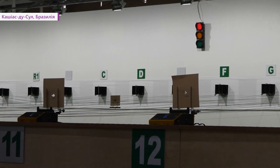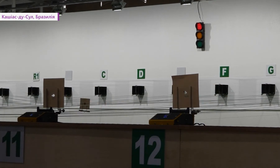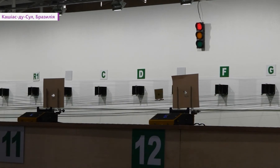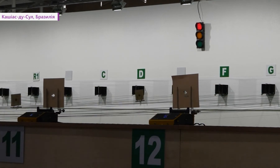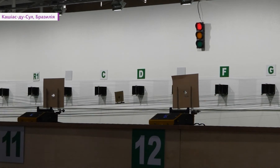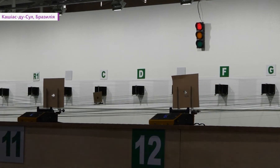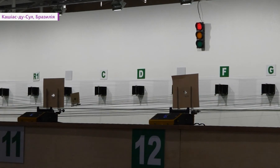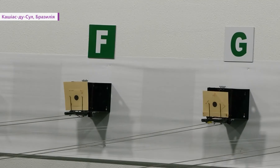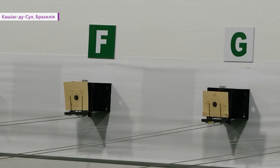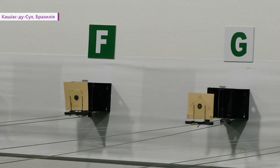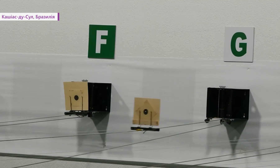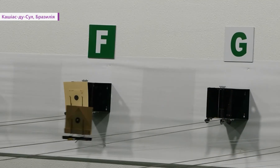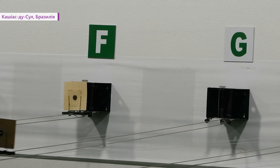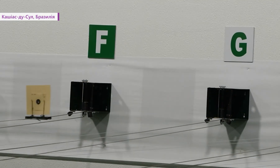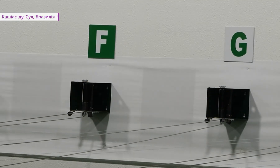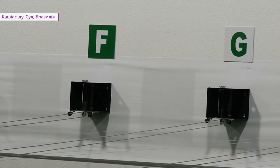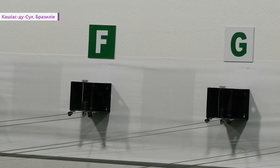посунути змагання, а потім і зовсім влучати в